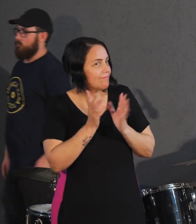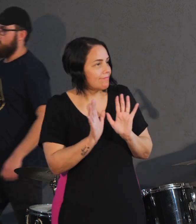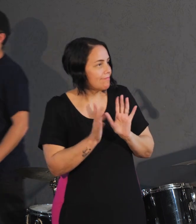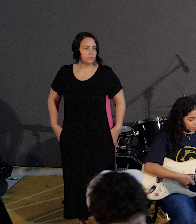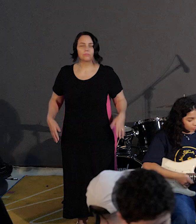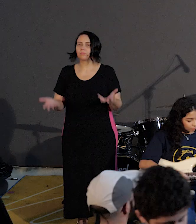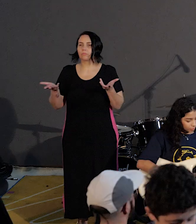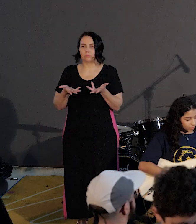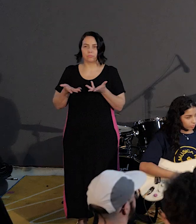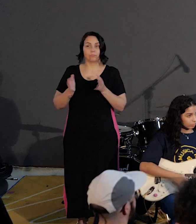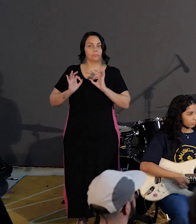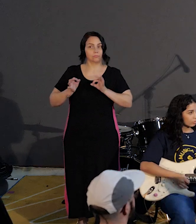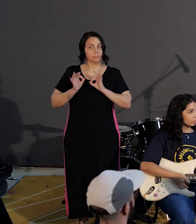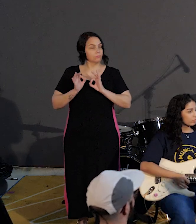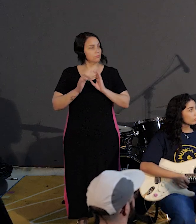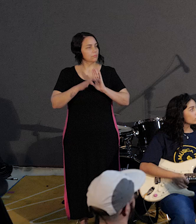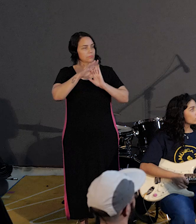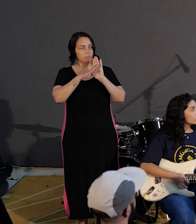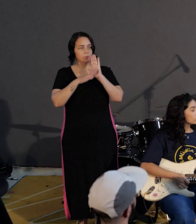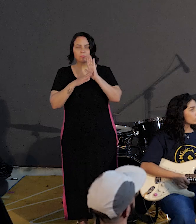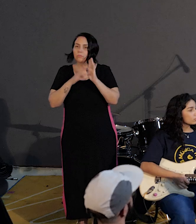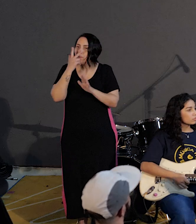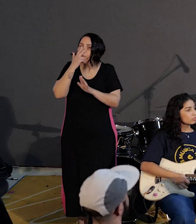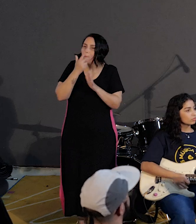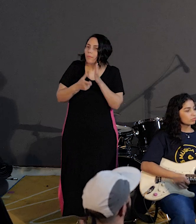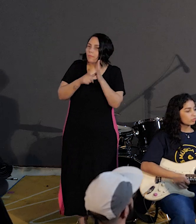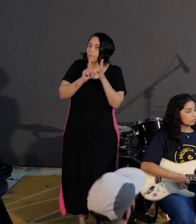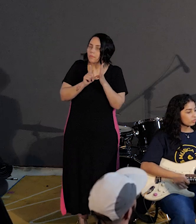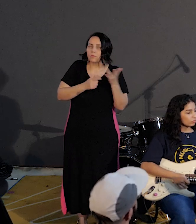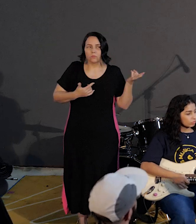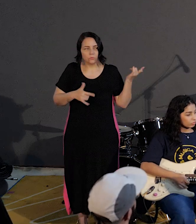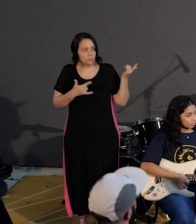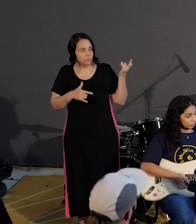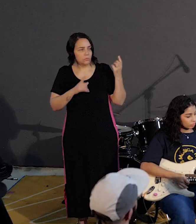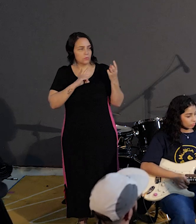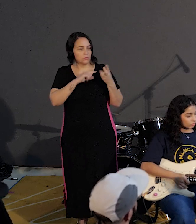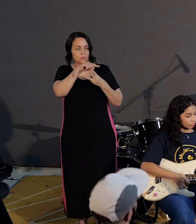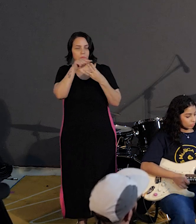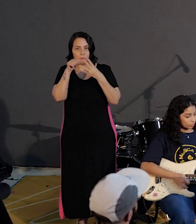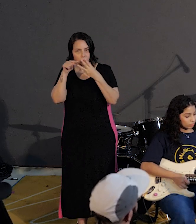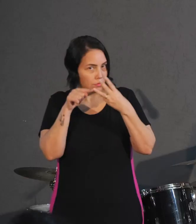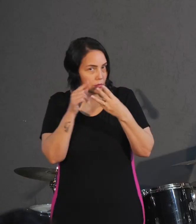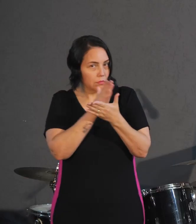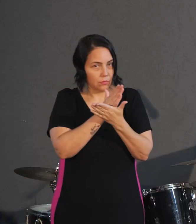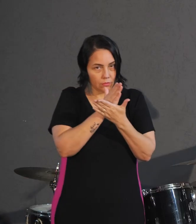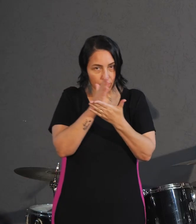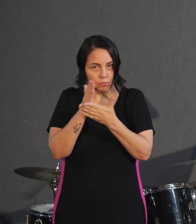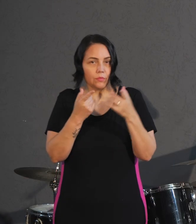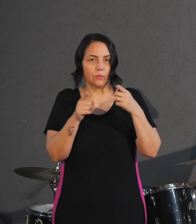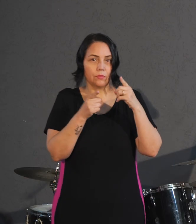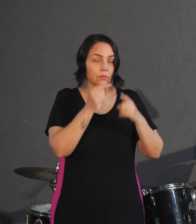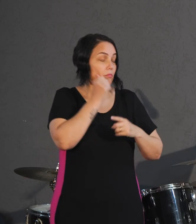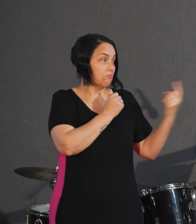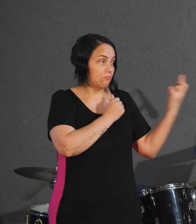consegue. Aqui o esquema é parecido com o que rolou antes, tá? Então a gente tem três partes na música, e as meninas estão